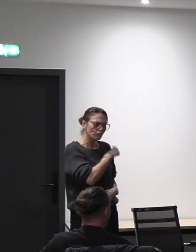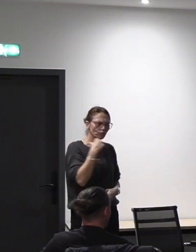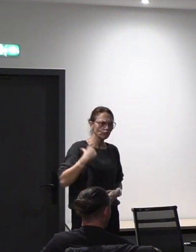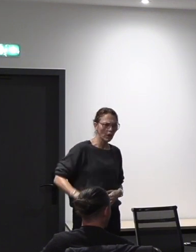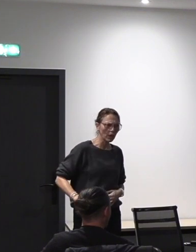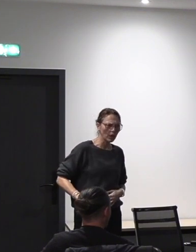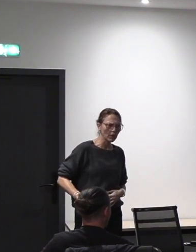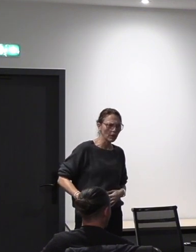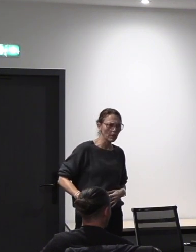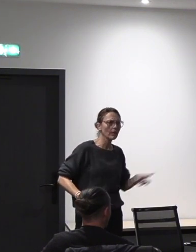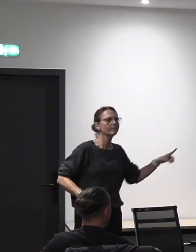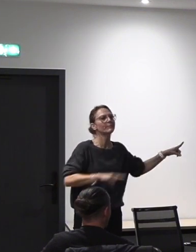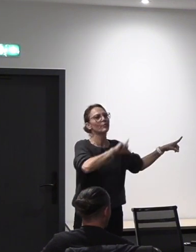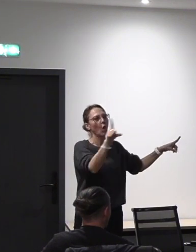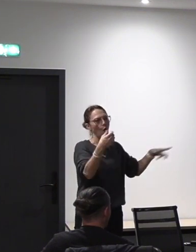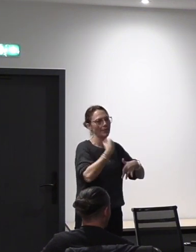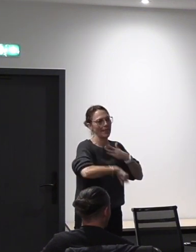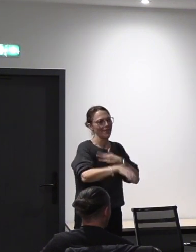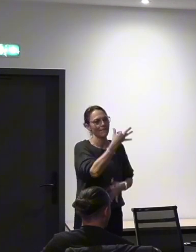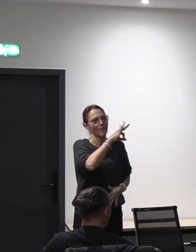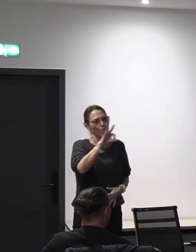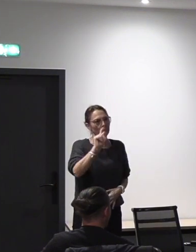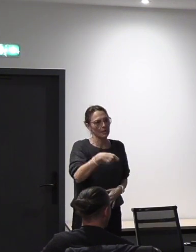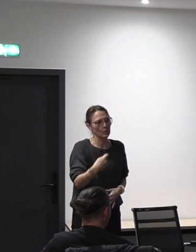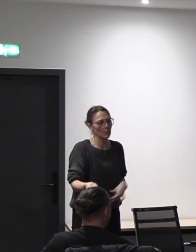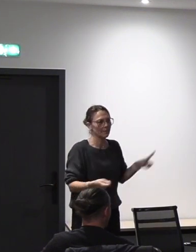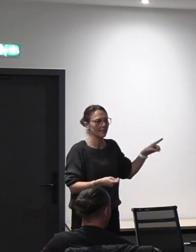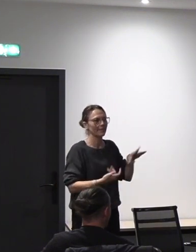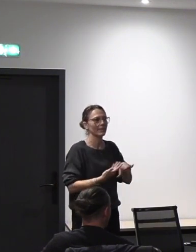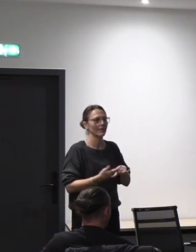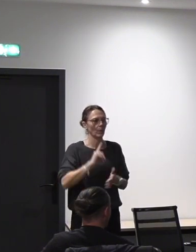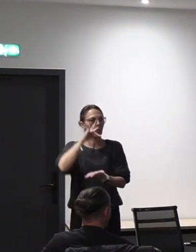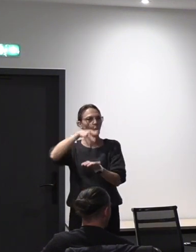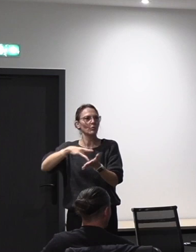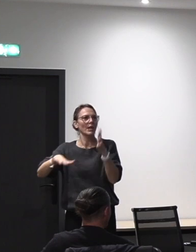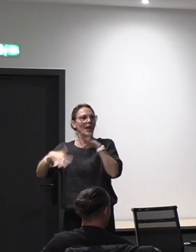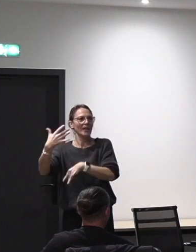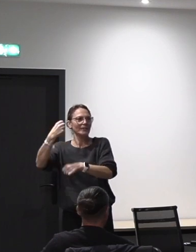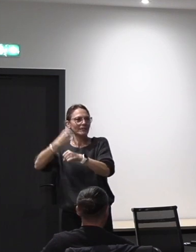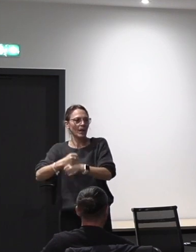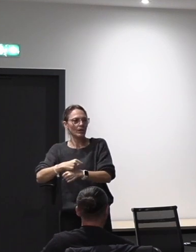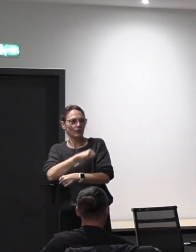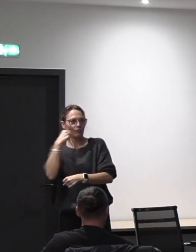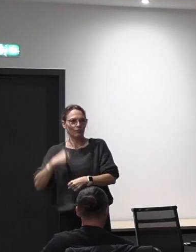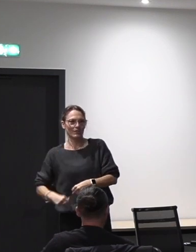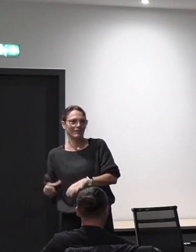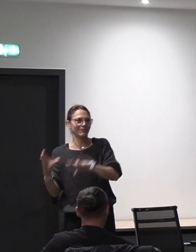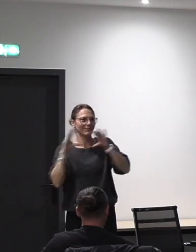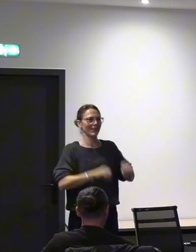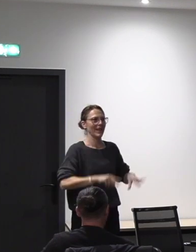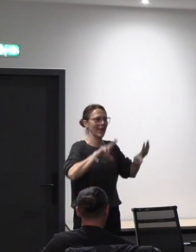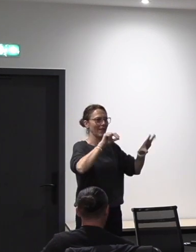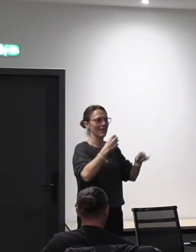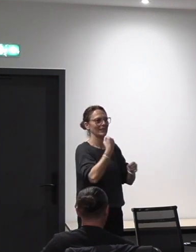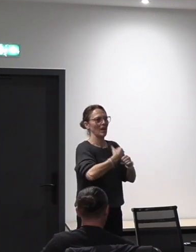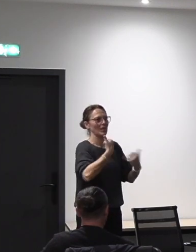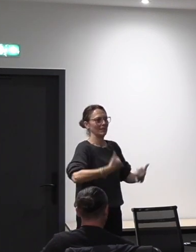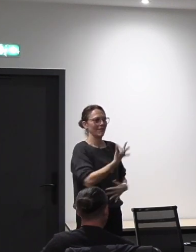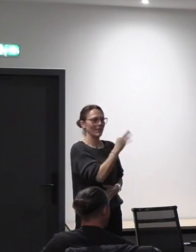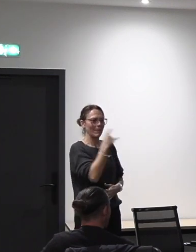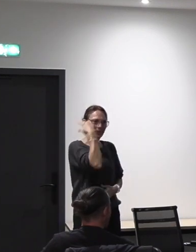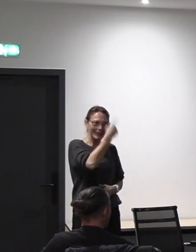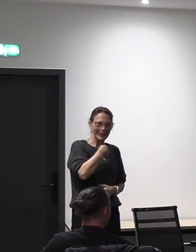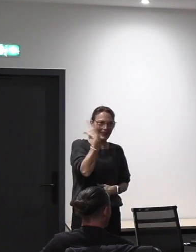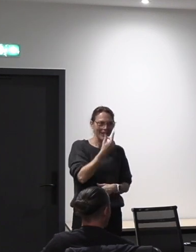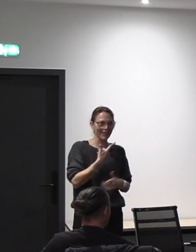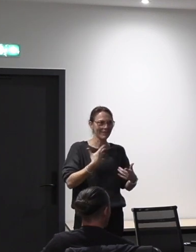Oui, il est archi-français, il a vécu 15 ans en Chine et 80 ans en France, il est à l'Académie française, mais il n'a pas une tête de